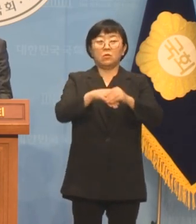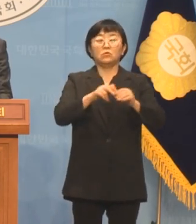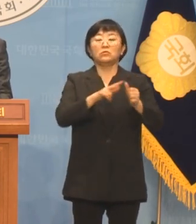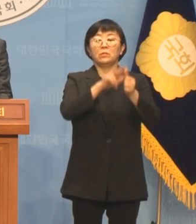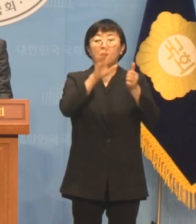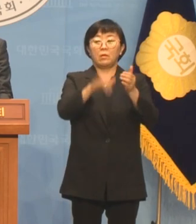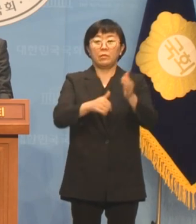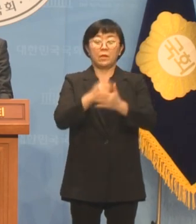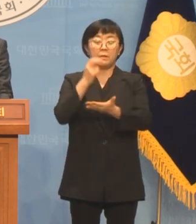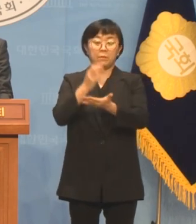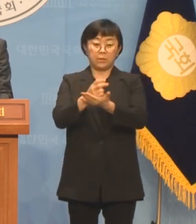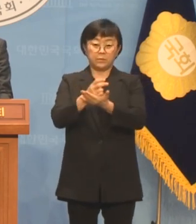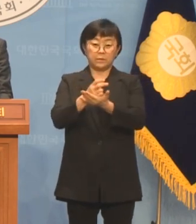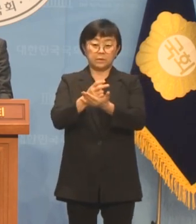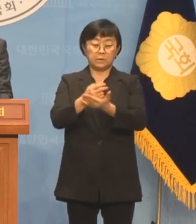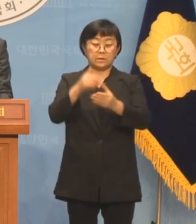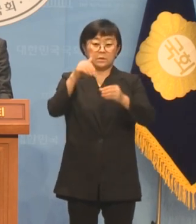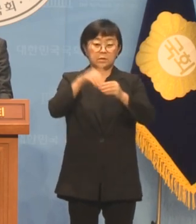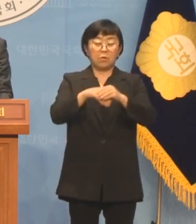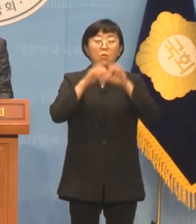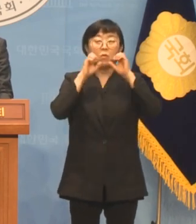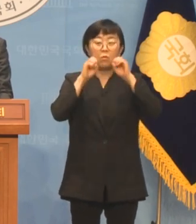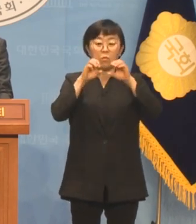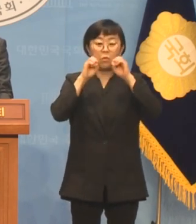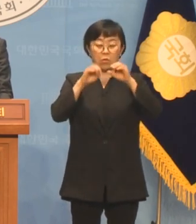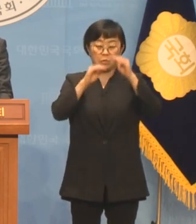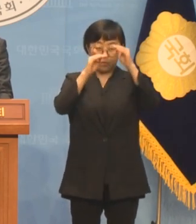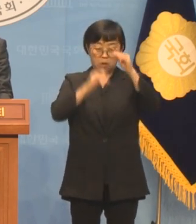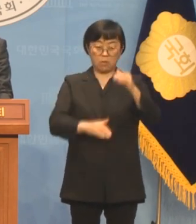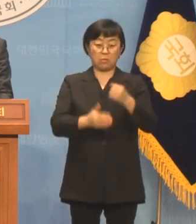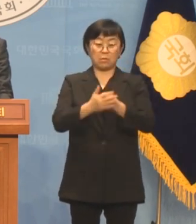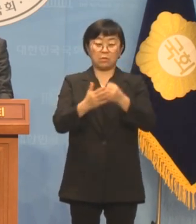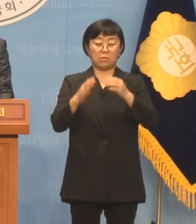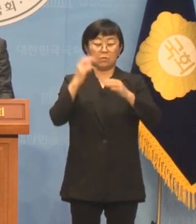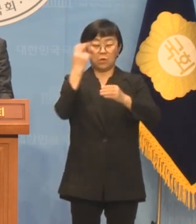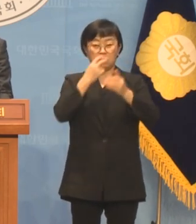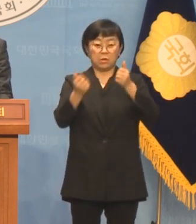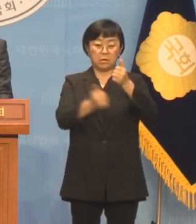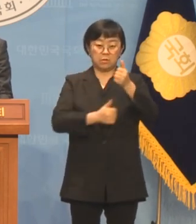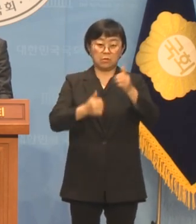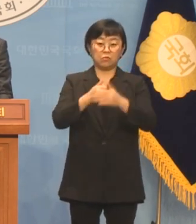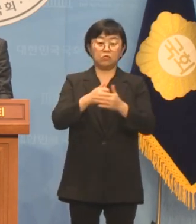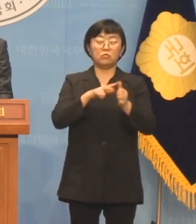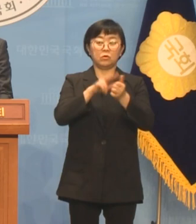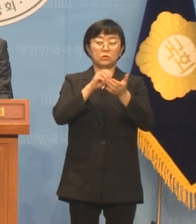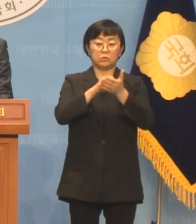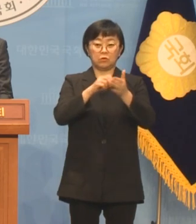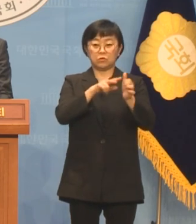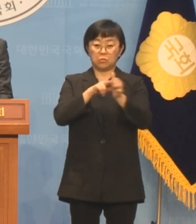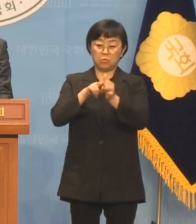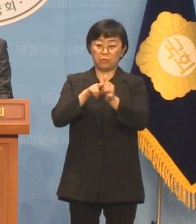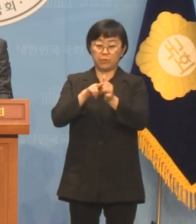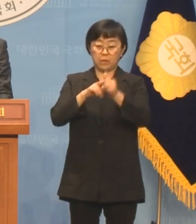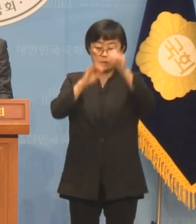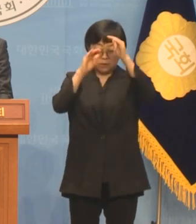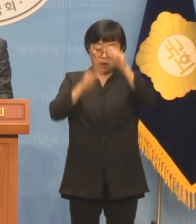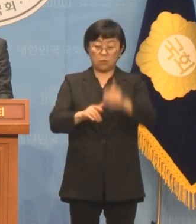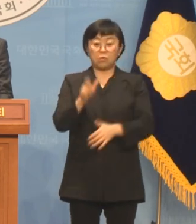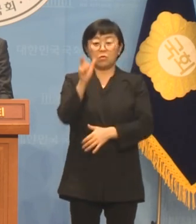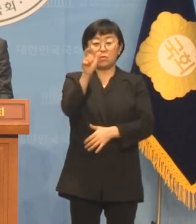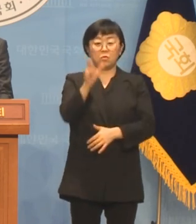시 법정선거 홍보물이나 선거관리위원회의 후보 등록 정보에 그